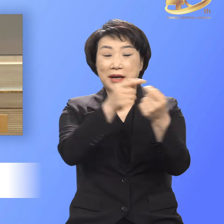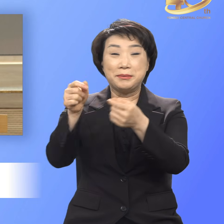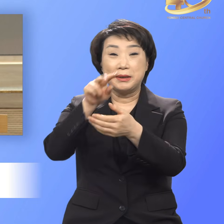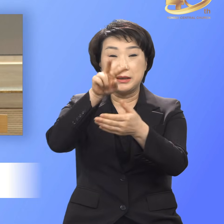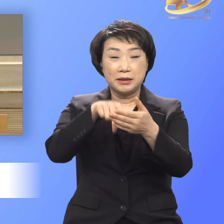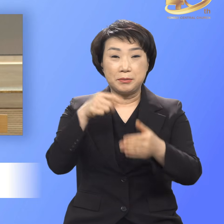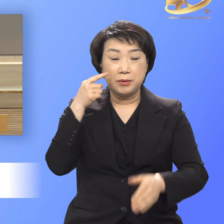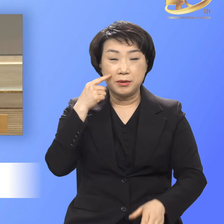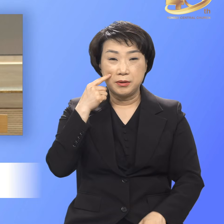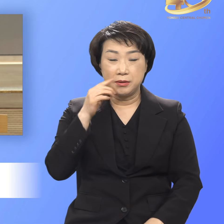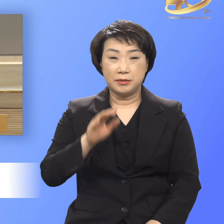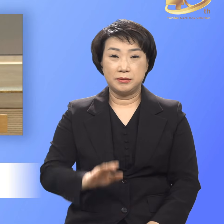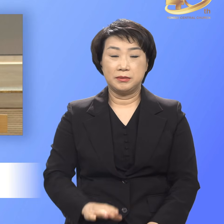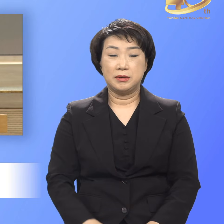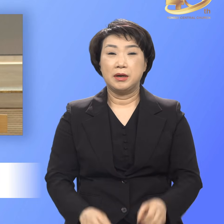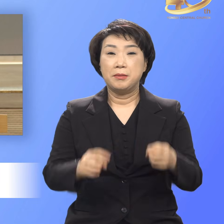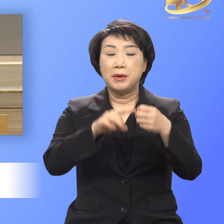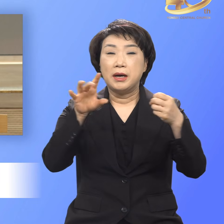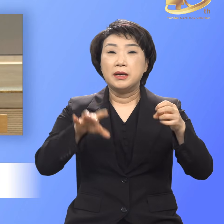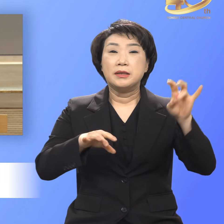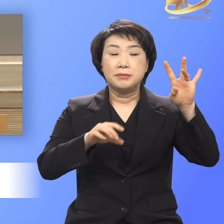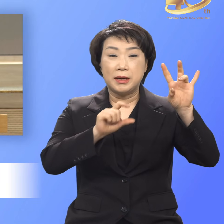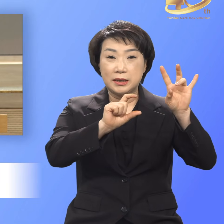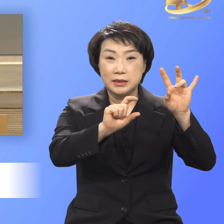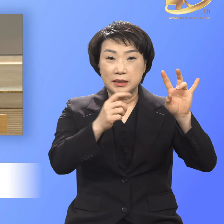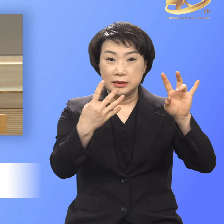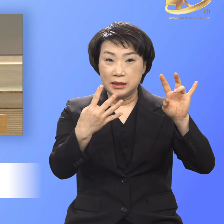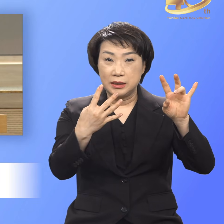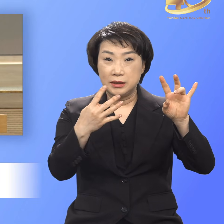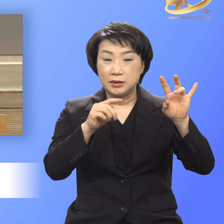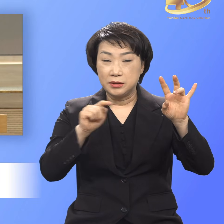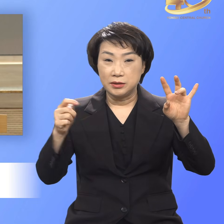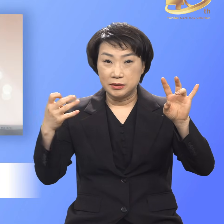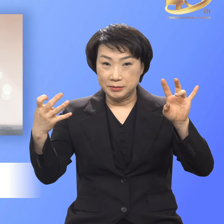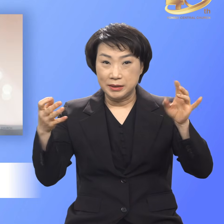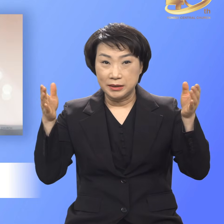합독합니다. 마태복음 24장 4절에서 14절